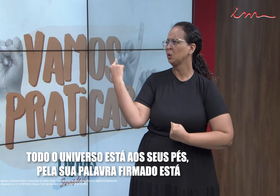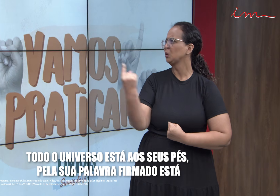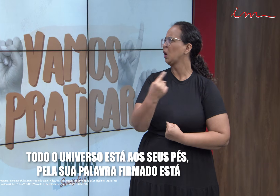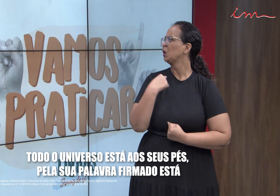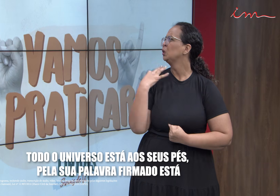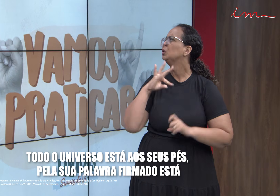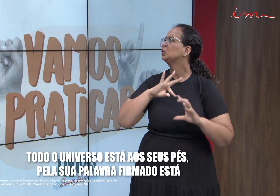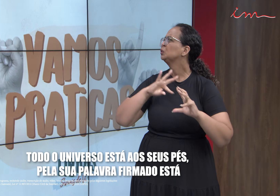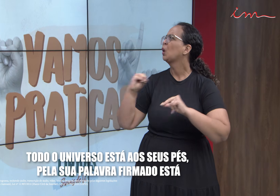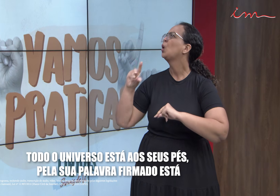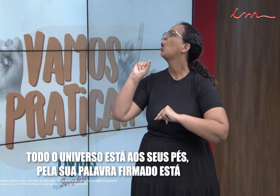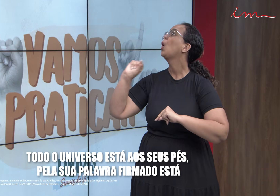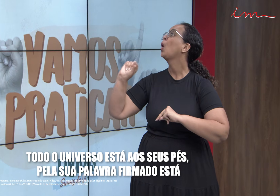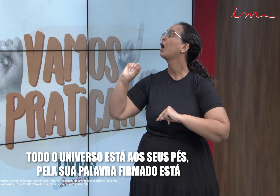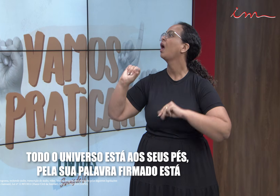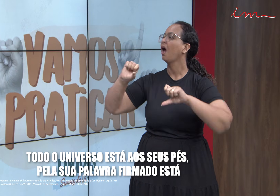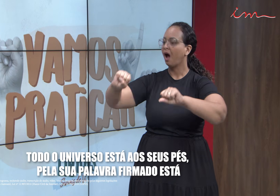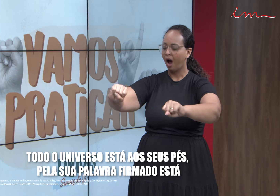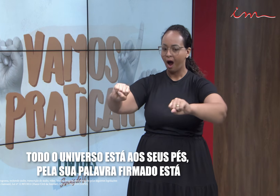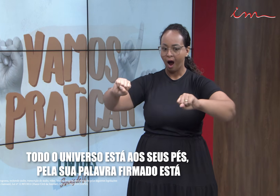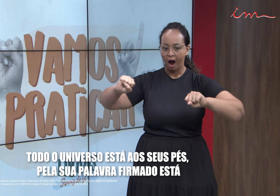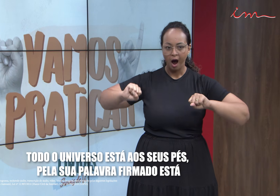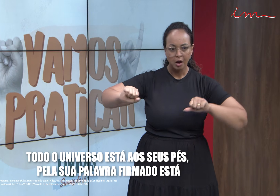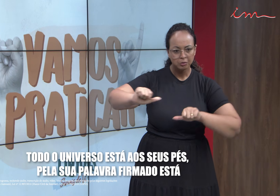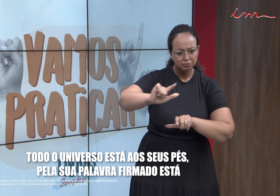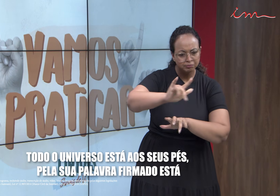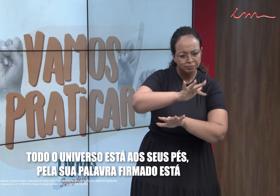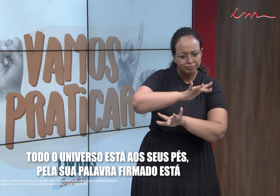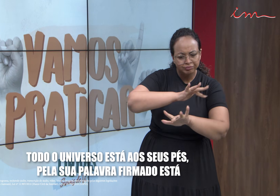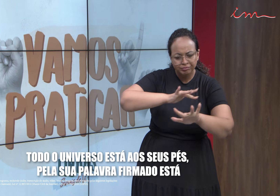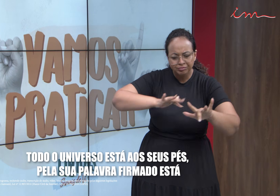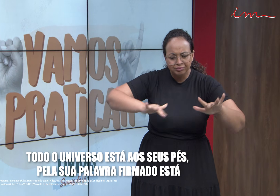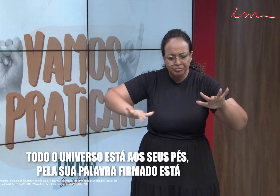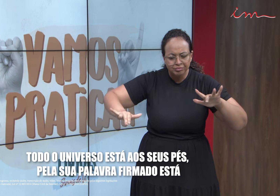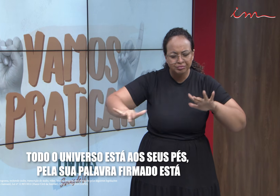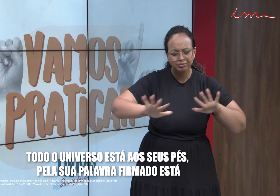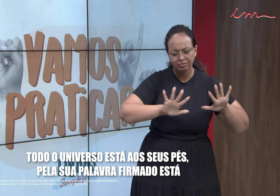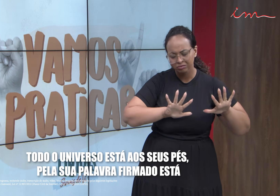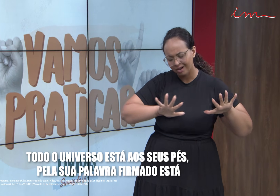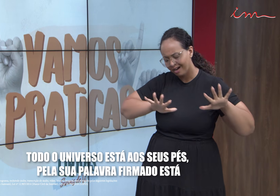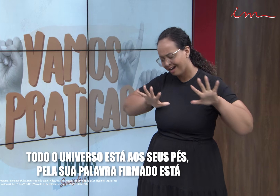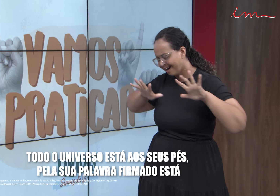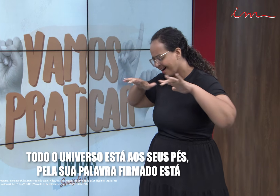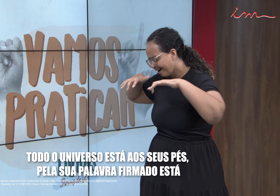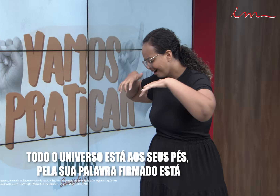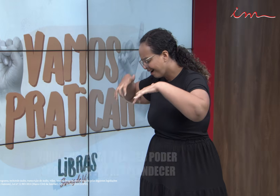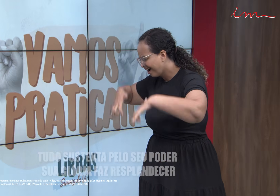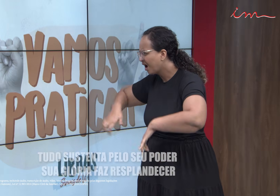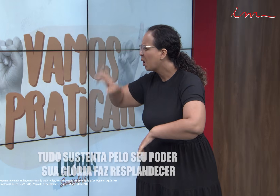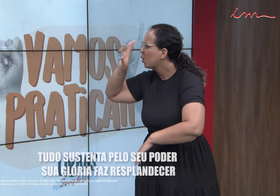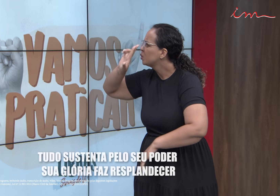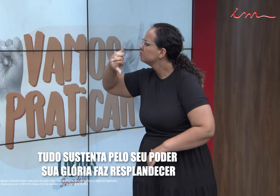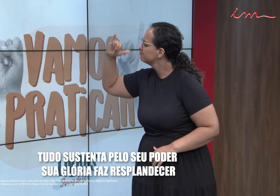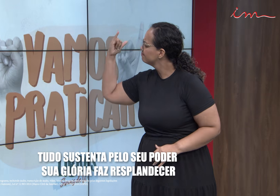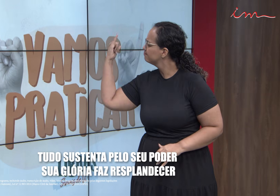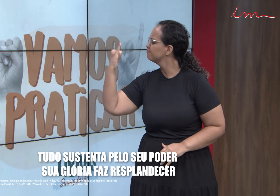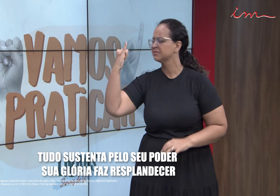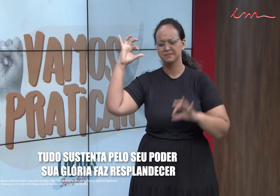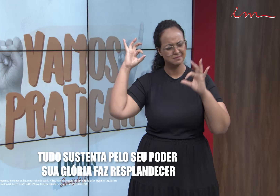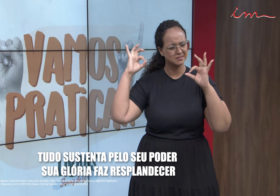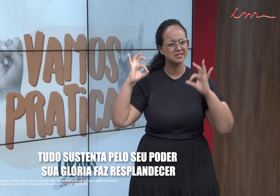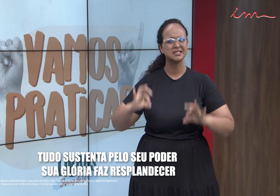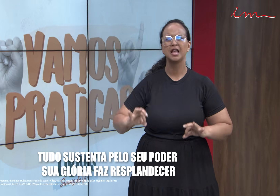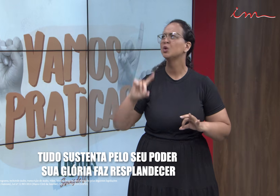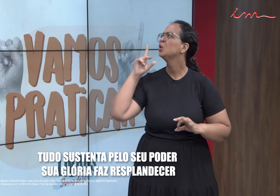o universo está a seus pés, pela sua palavra firmado está. Tudo